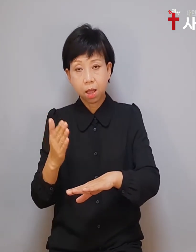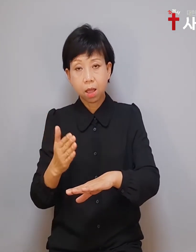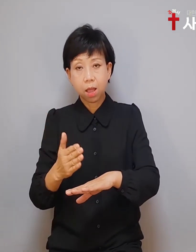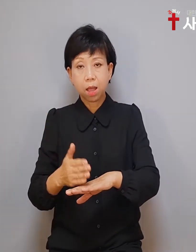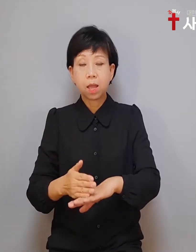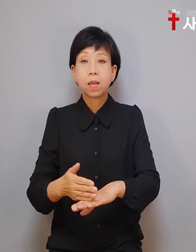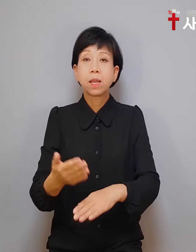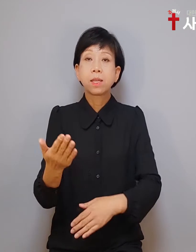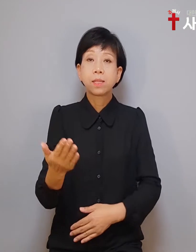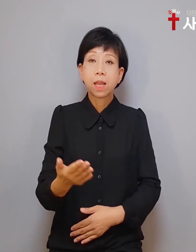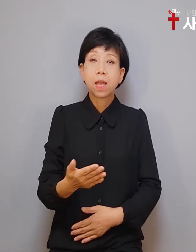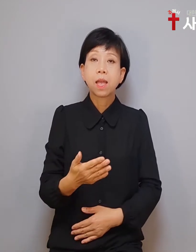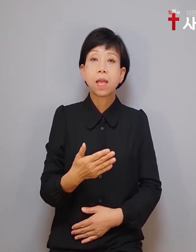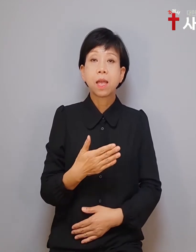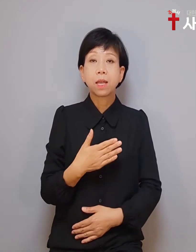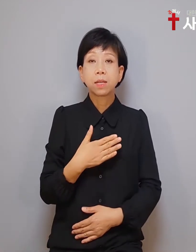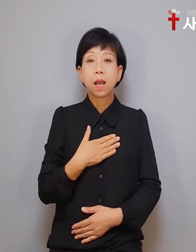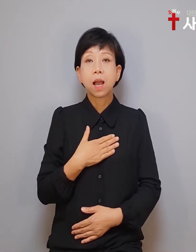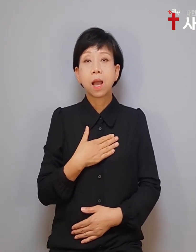감사.